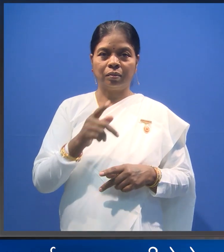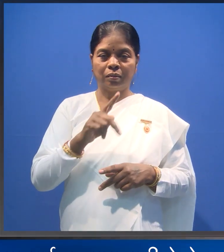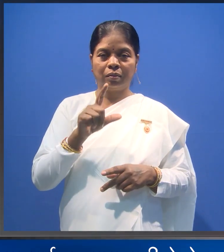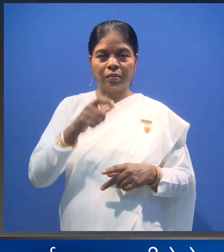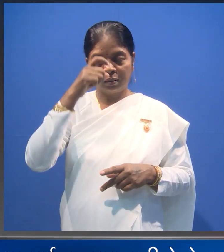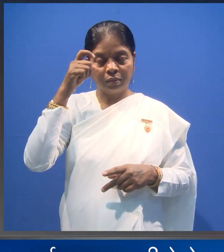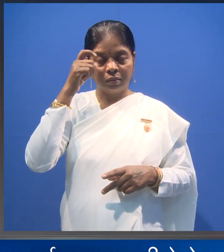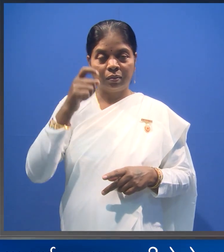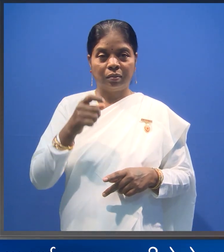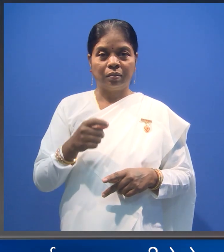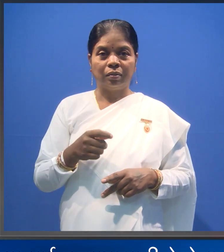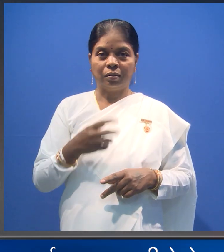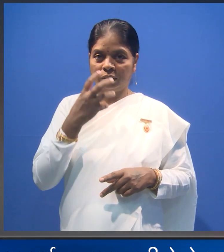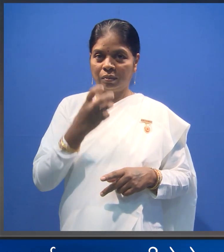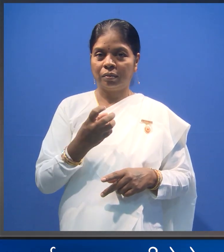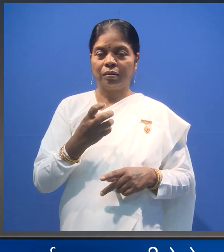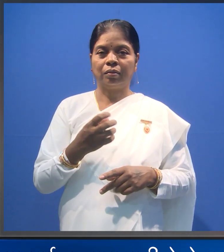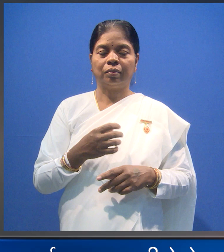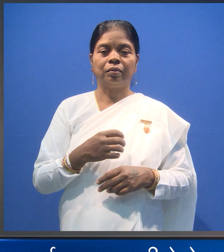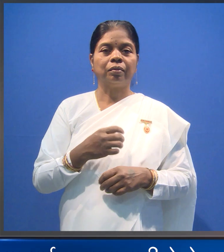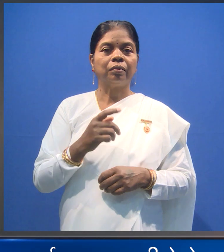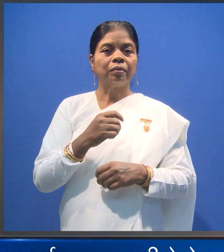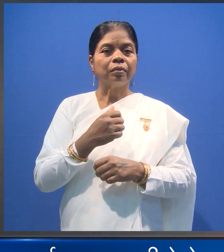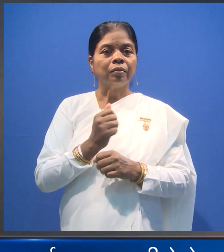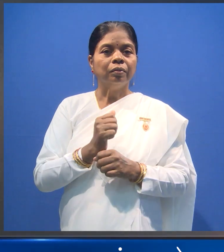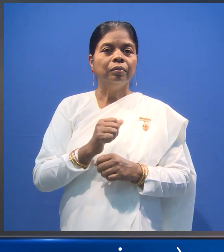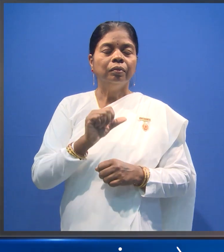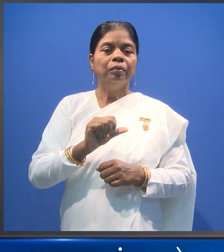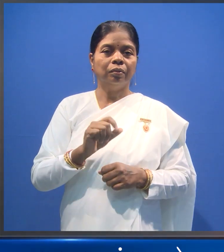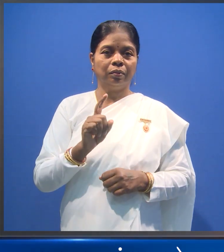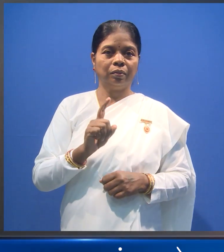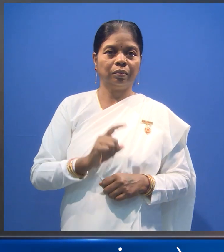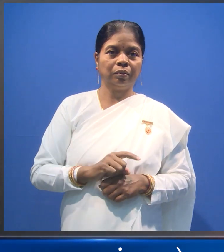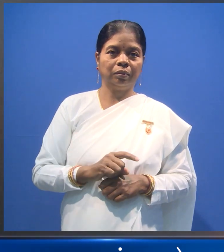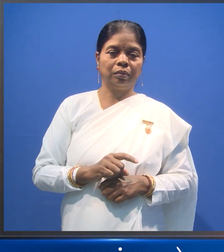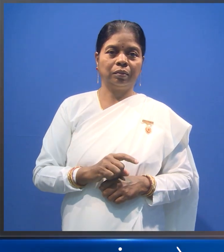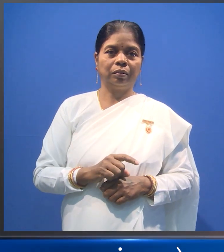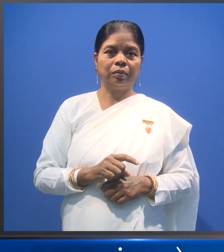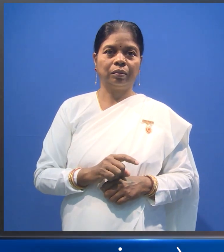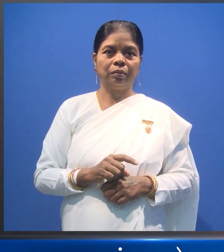प्रयत्न व्यक्तीला असंतुष्ट करतो. 3.